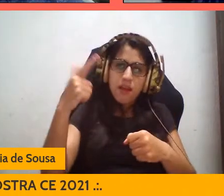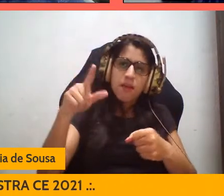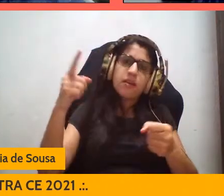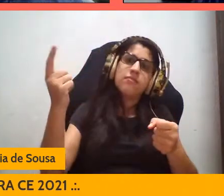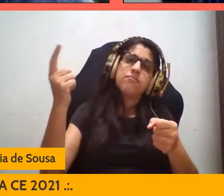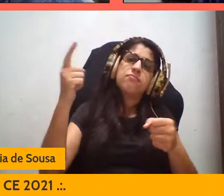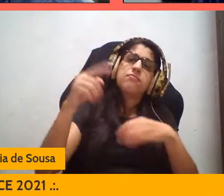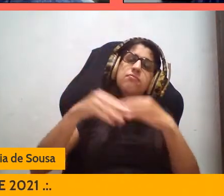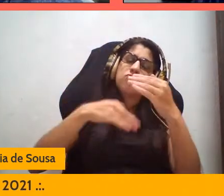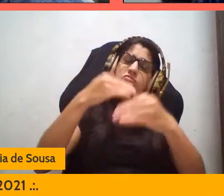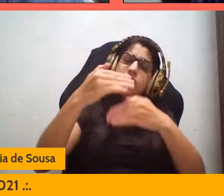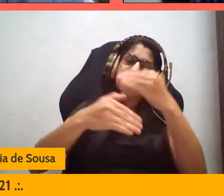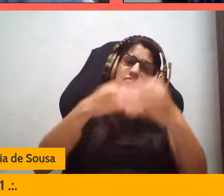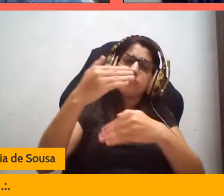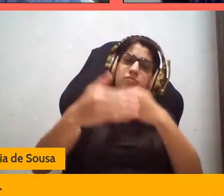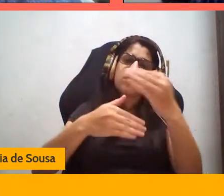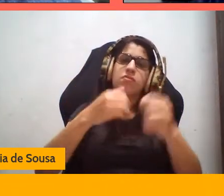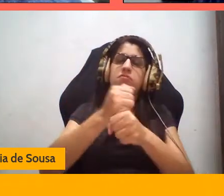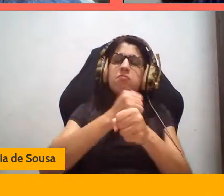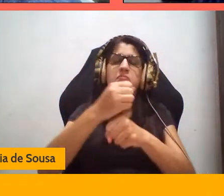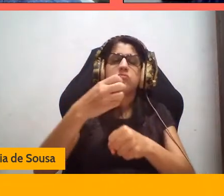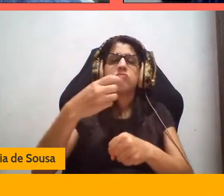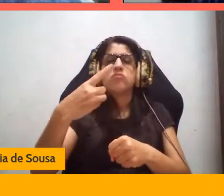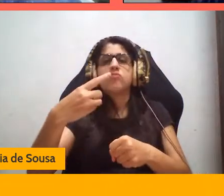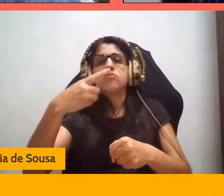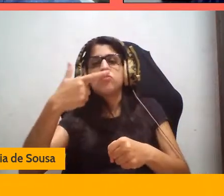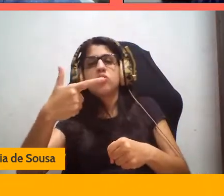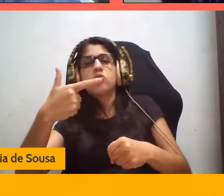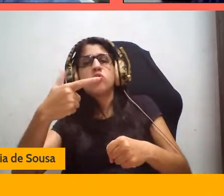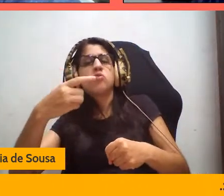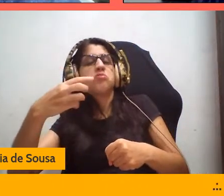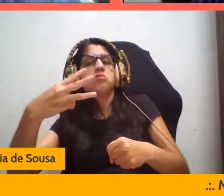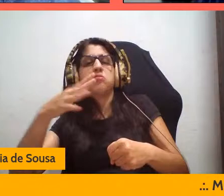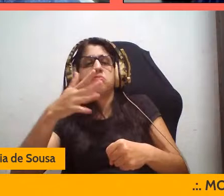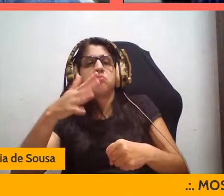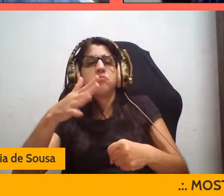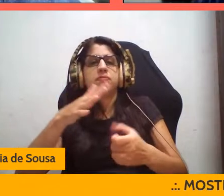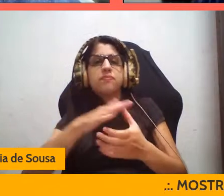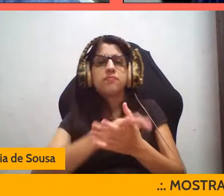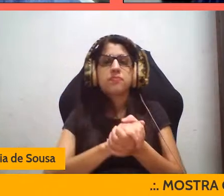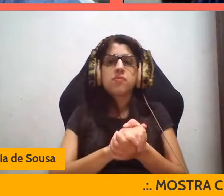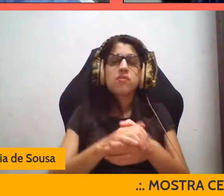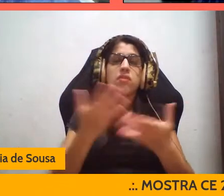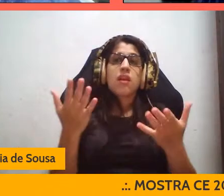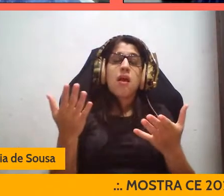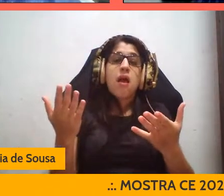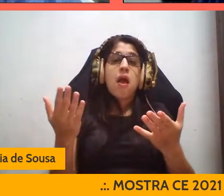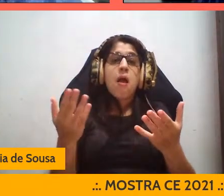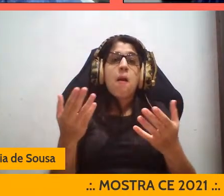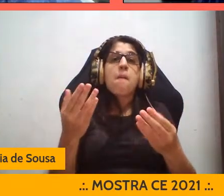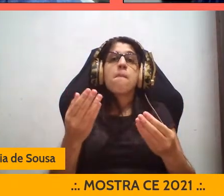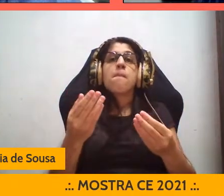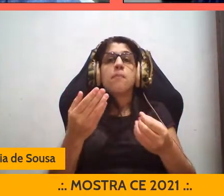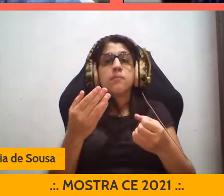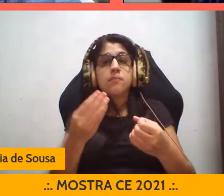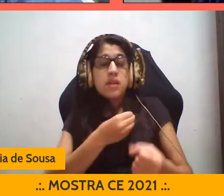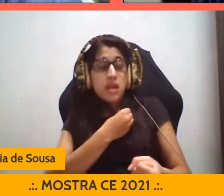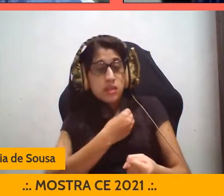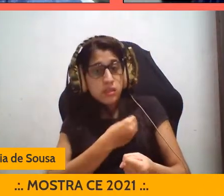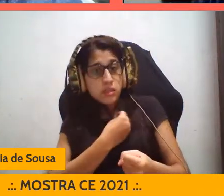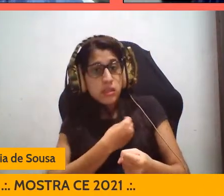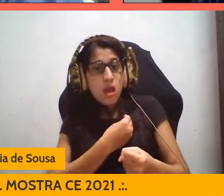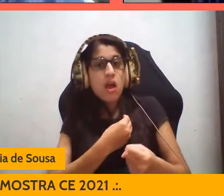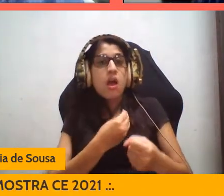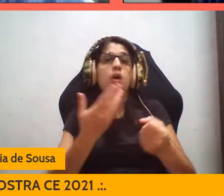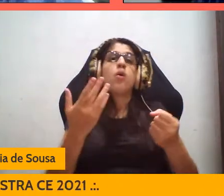2 ou 3 anos, inclusive, né, tanto pode ser presencial como pode ser virtual. Eu